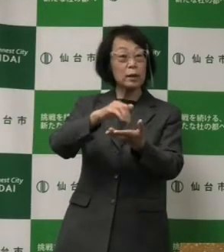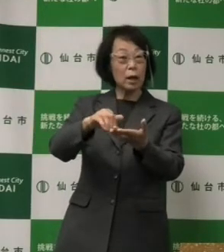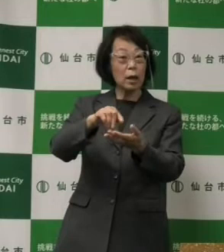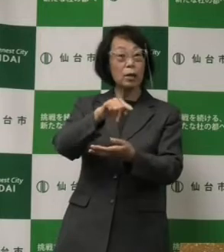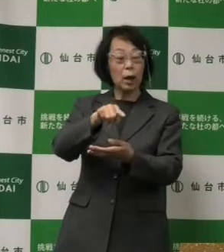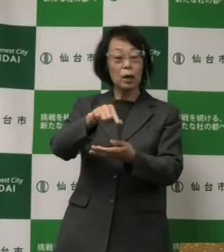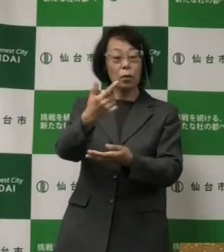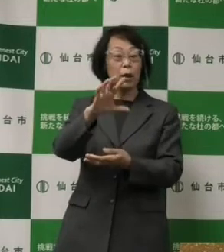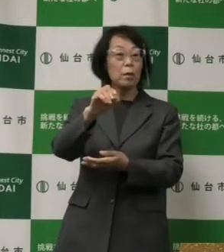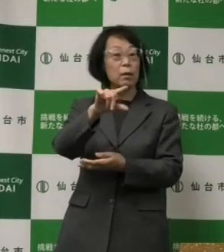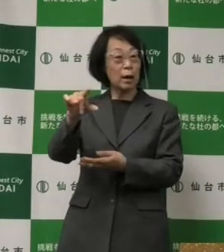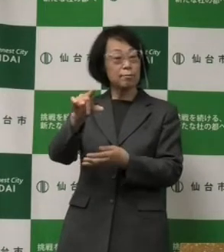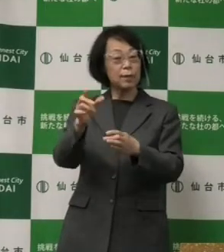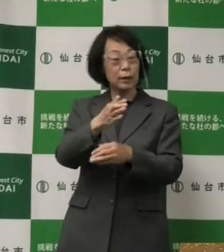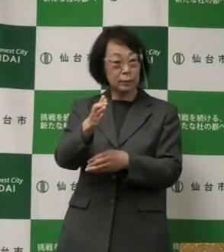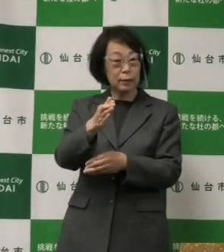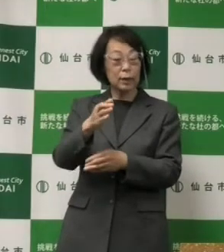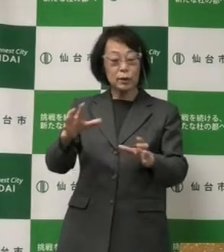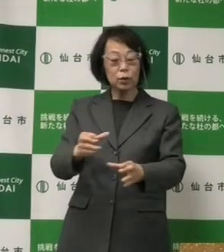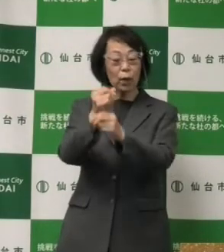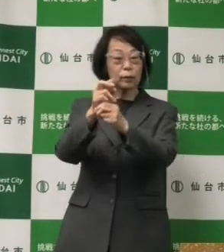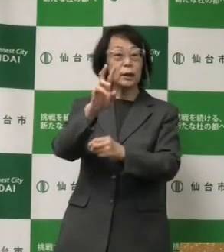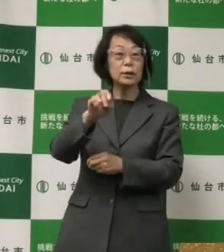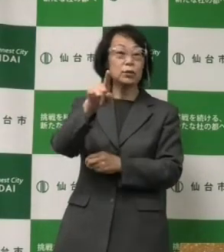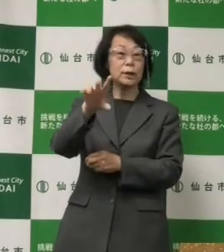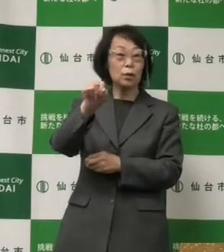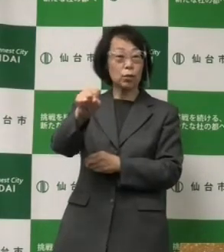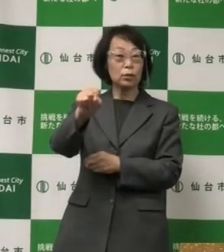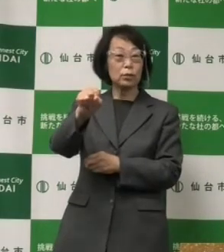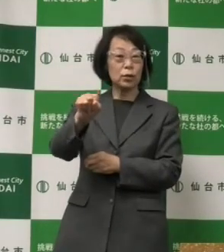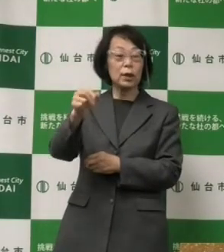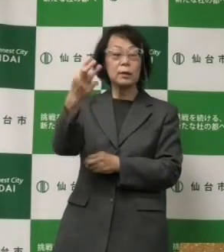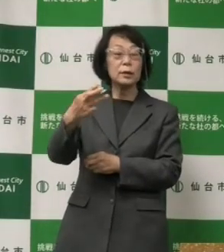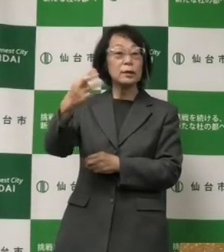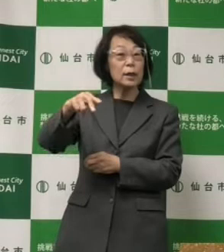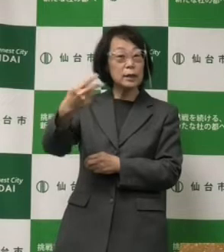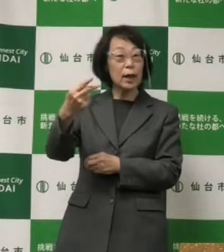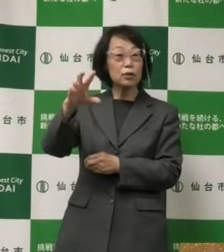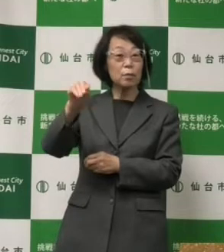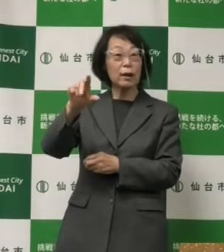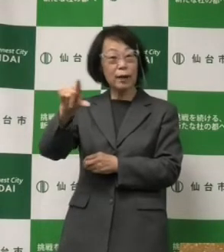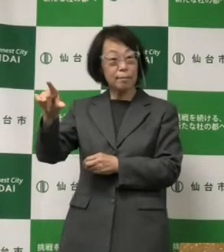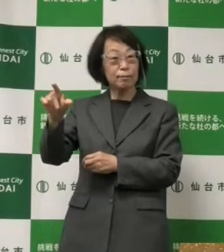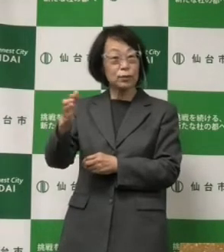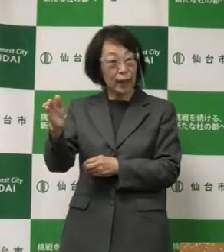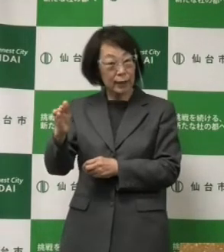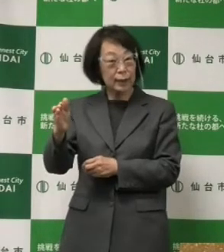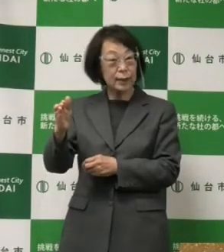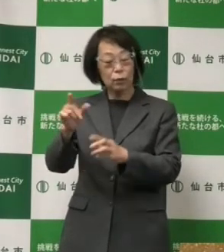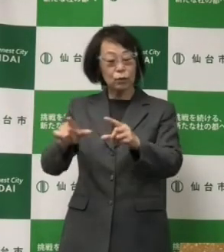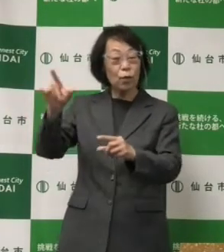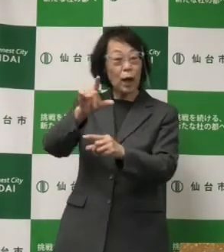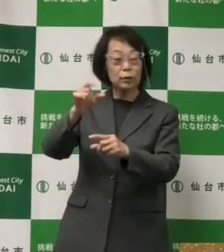において600万円余、総額で21億3200万円余の増額補正